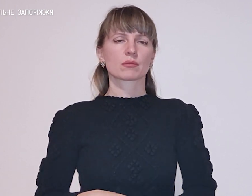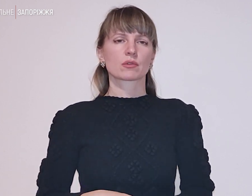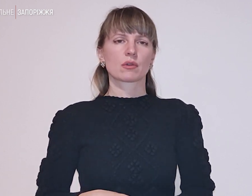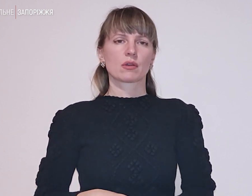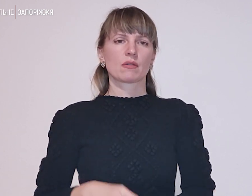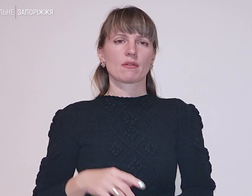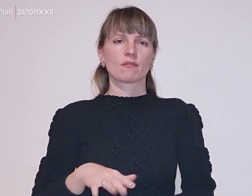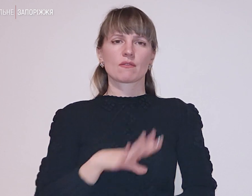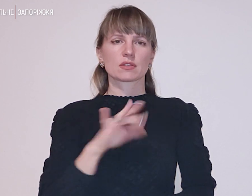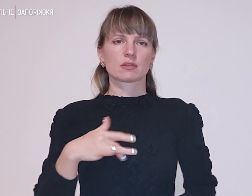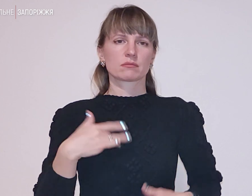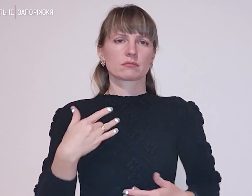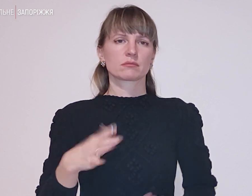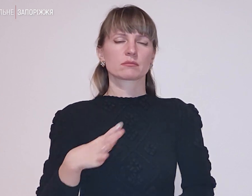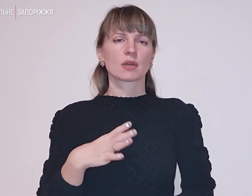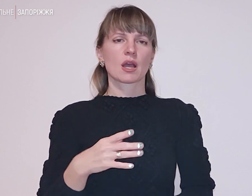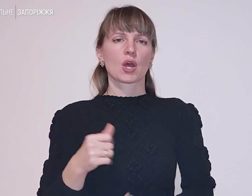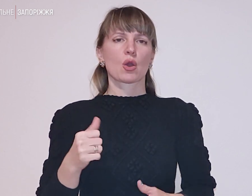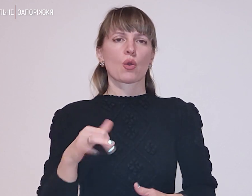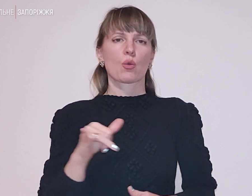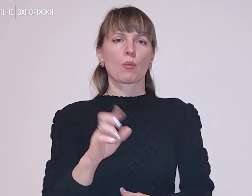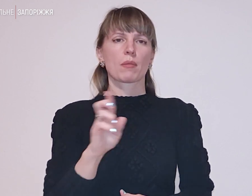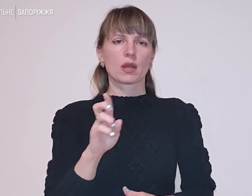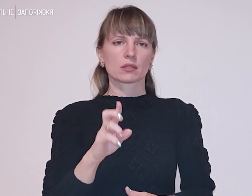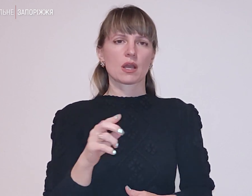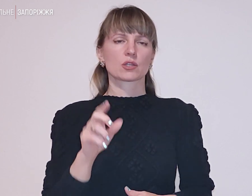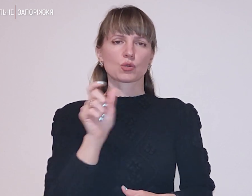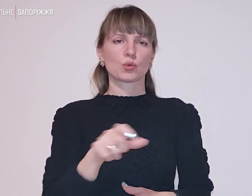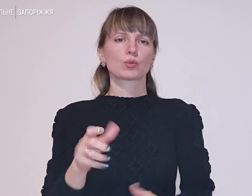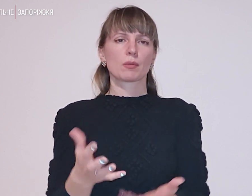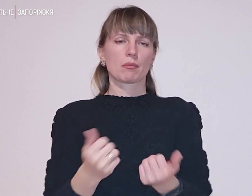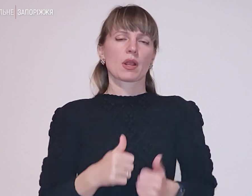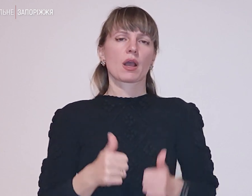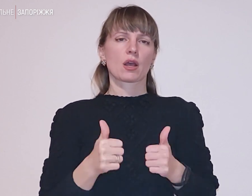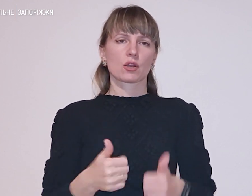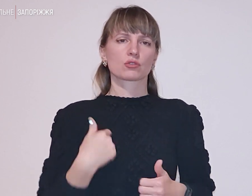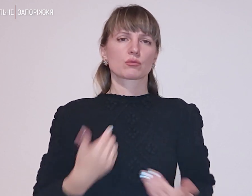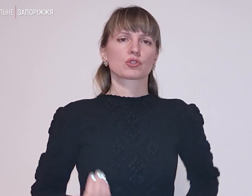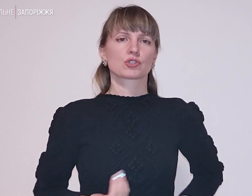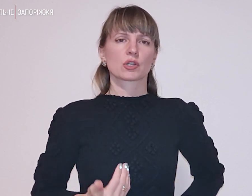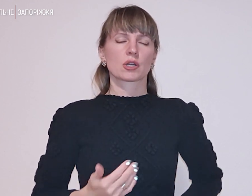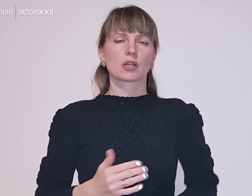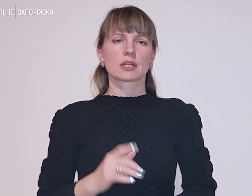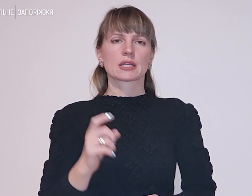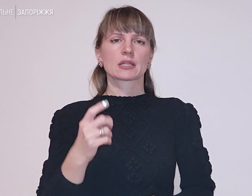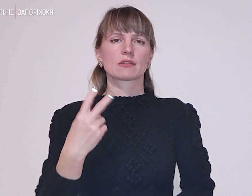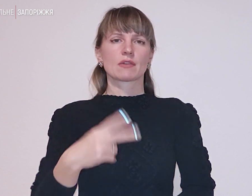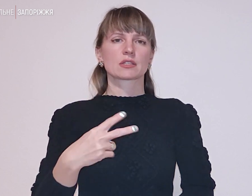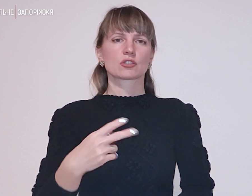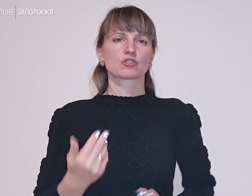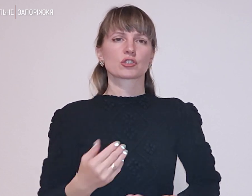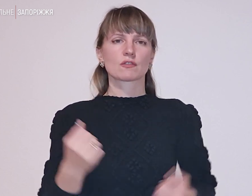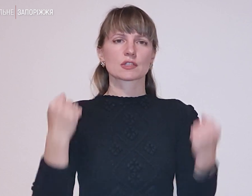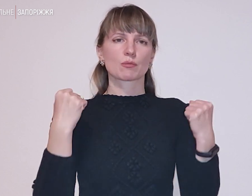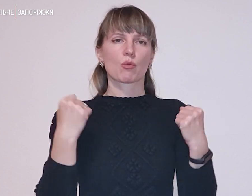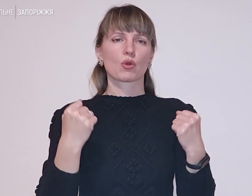все. В Бердянську прийняли дуже добре. Ми жили з 20-го числа в спорткомплексі.